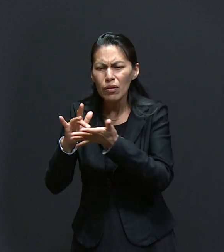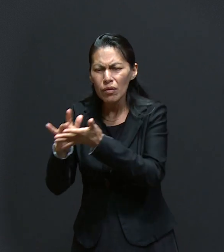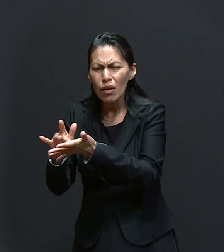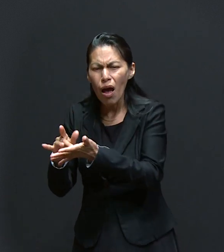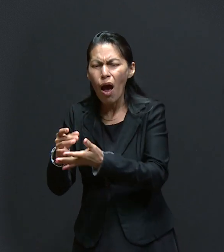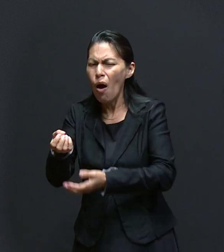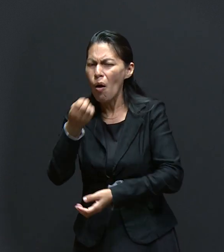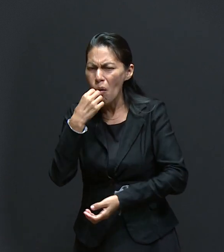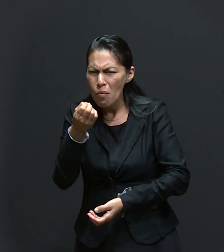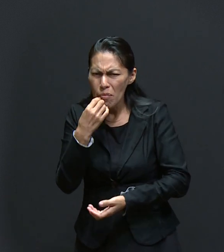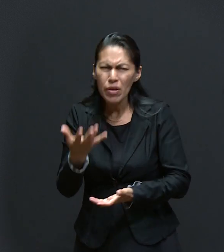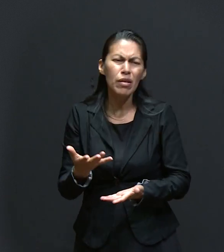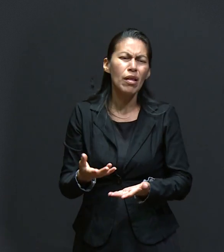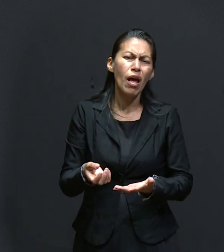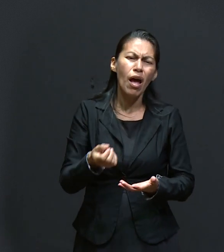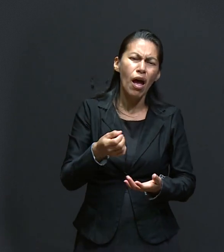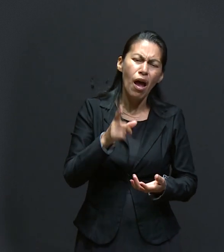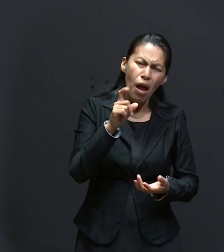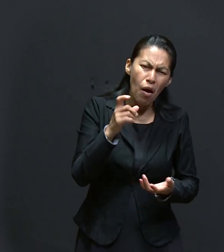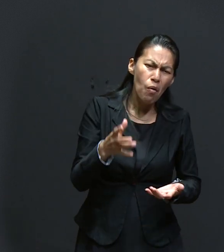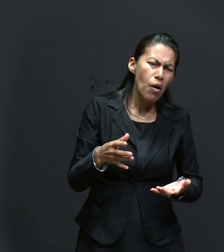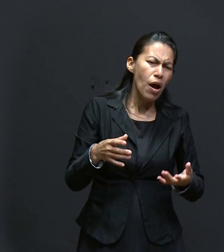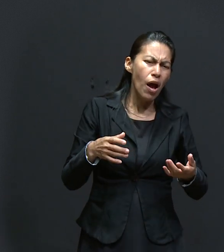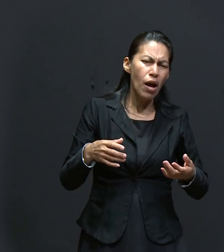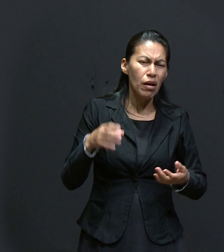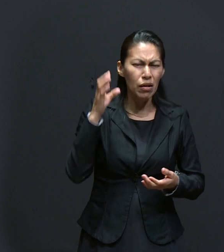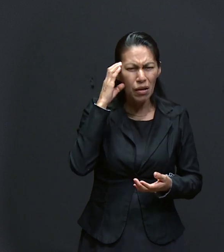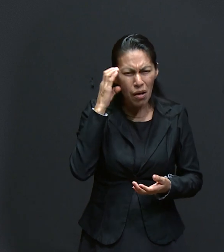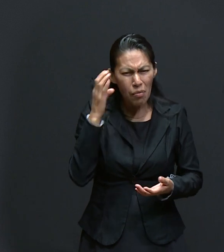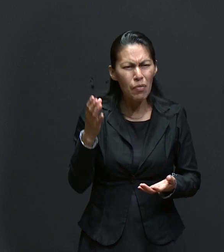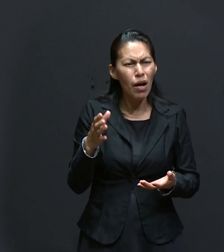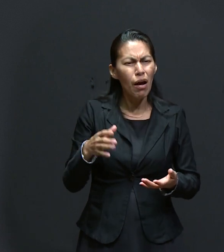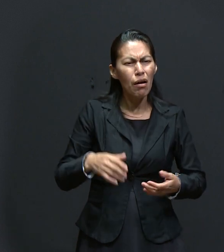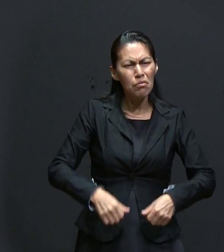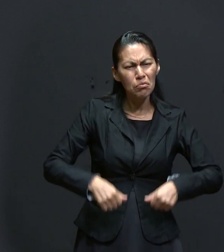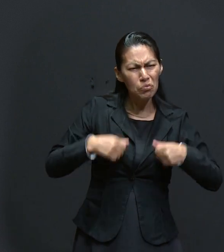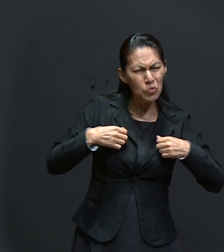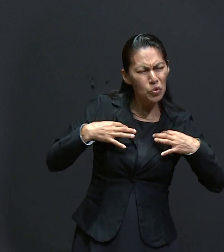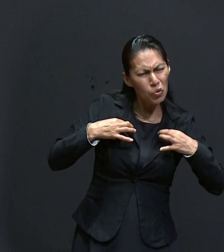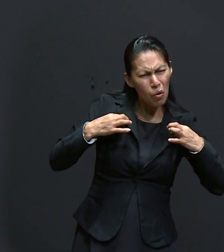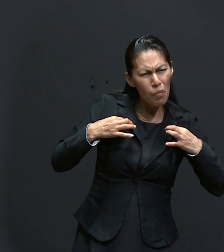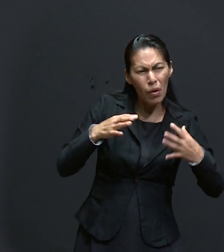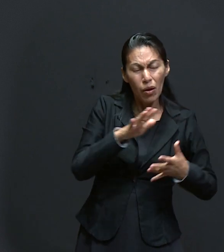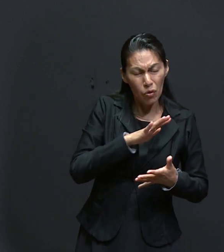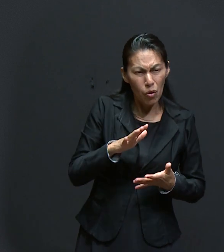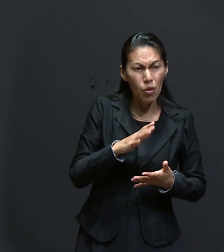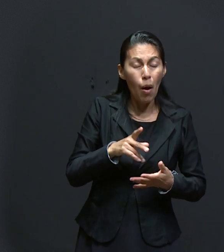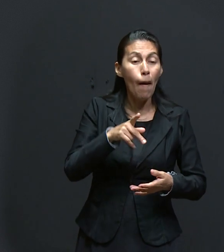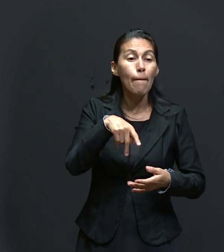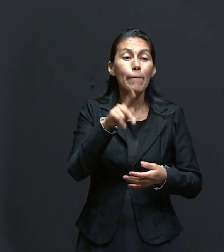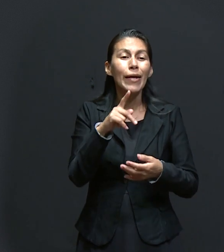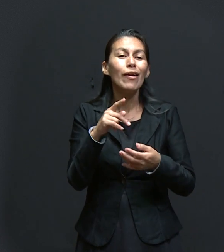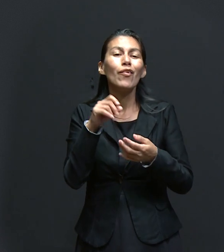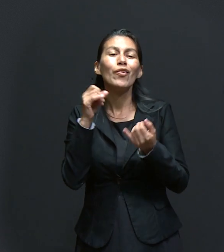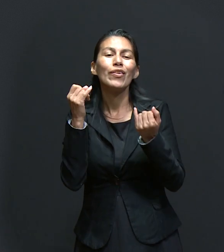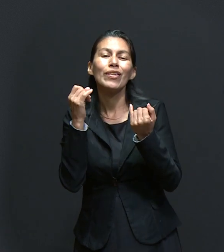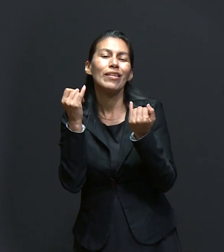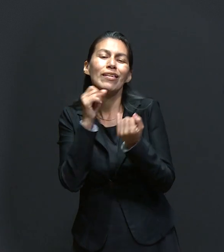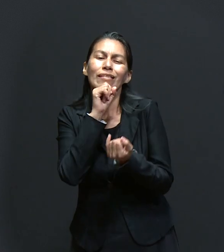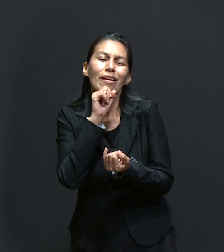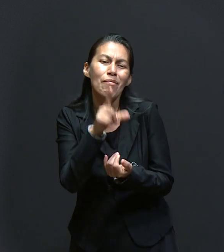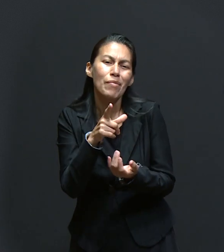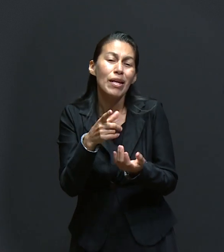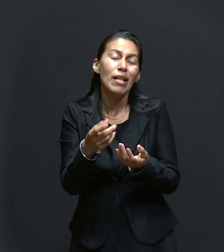no solamente ayudar en company físico también con pan espiritual ese sería el segundo proyecto es segundo